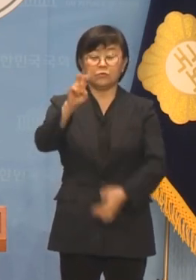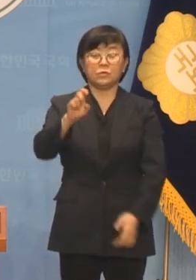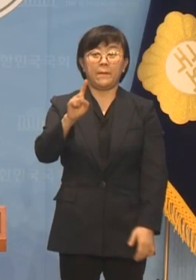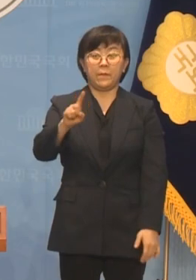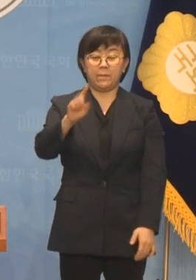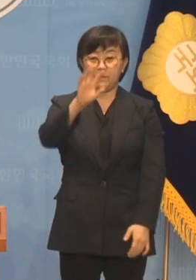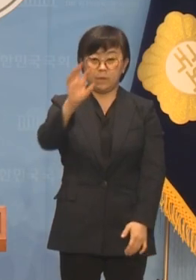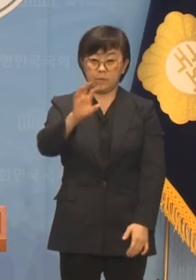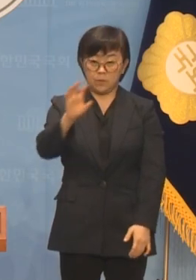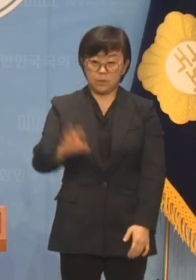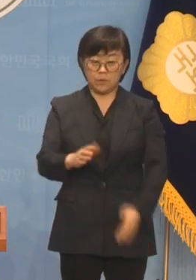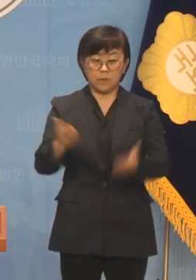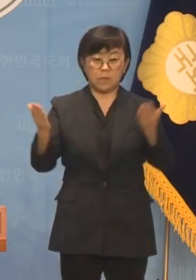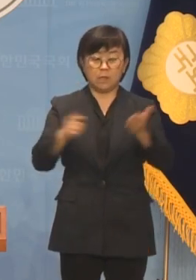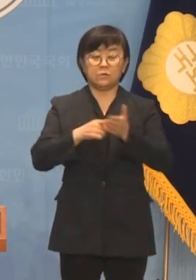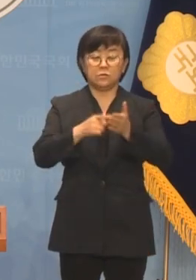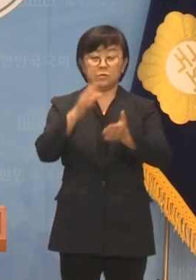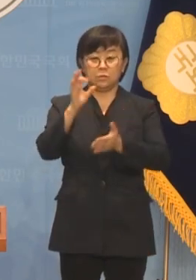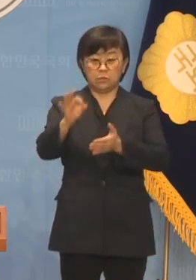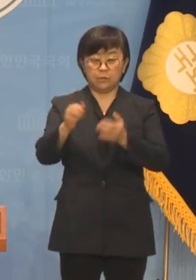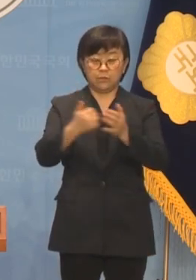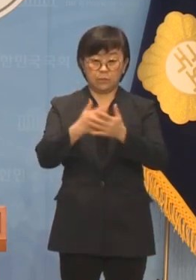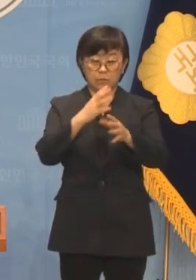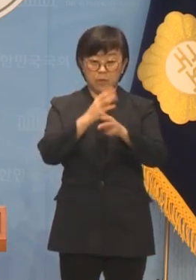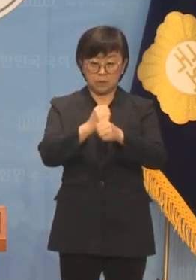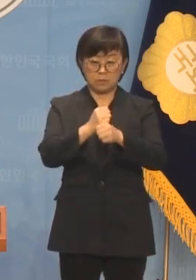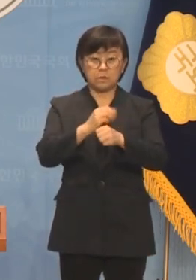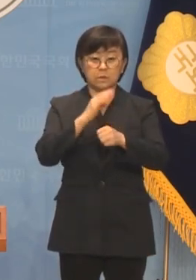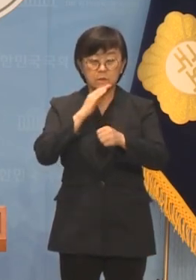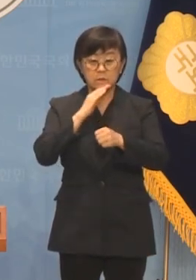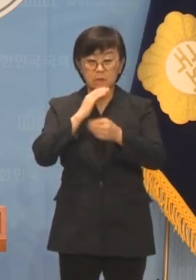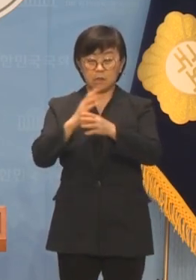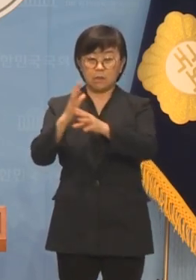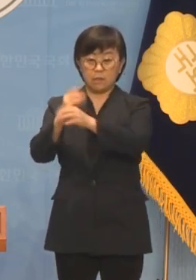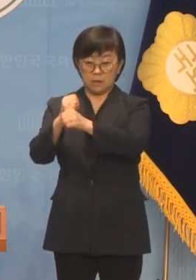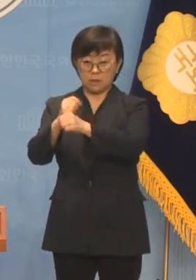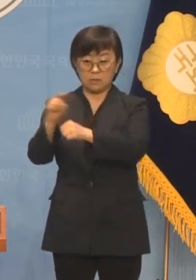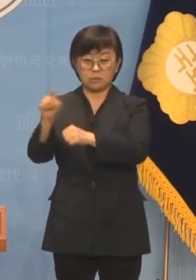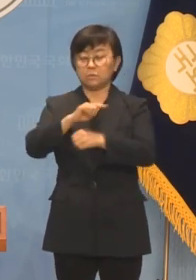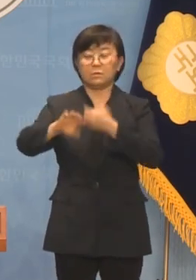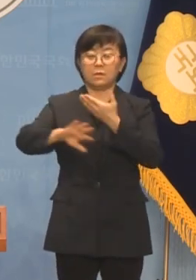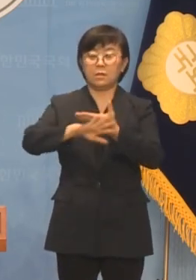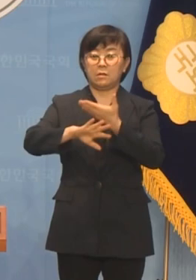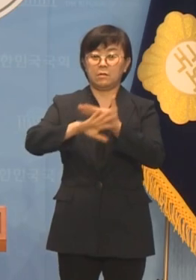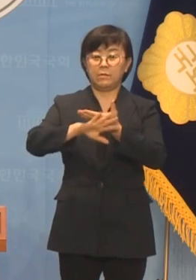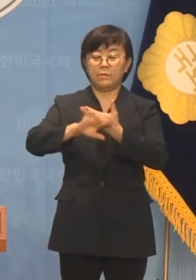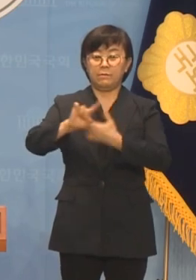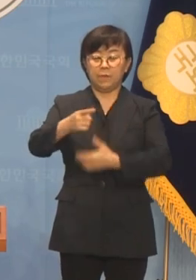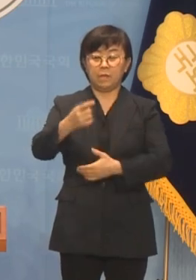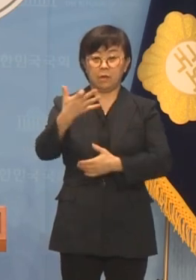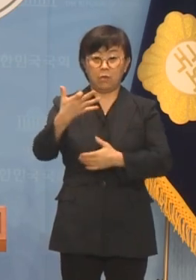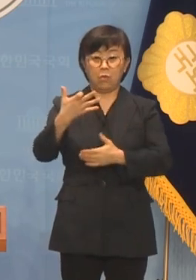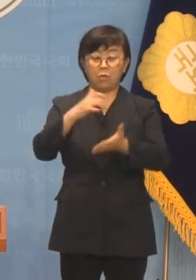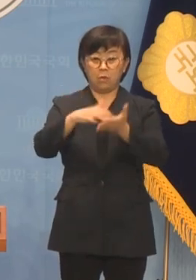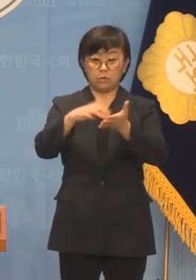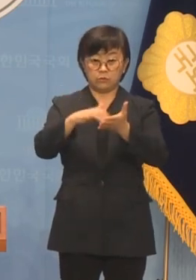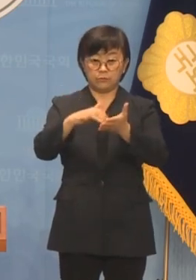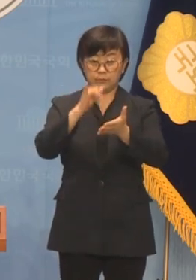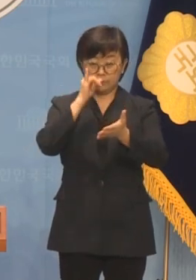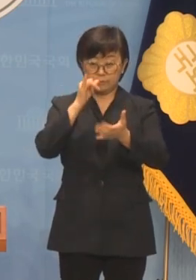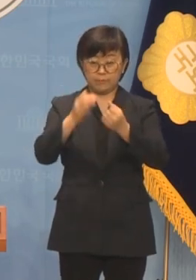21차례이고 업무 추진비를 결제한 날짜와 실제 일정이 진행된 날짜가 다른 경우도 119건에